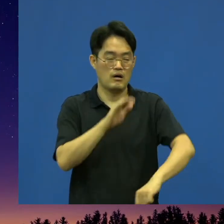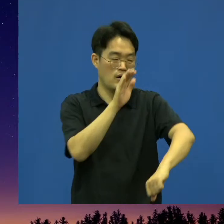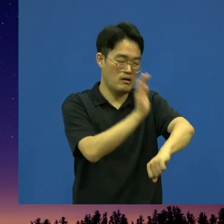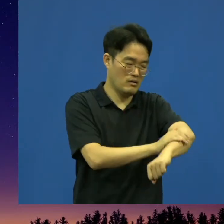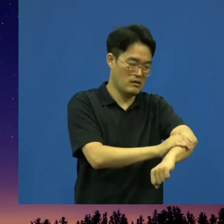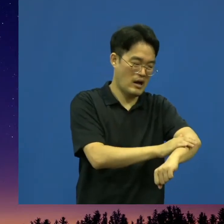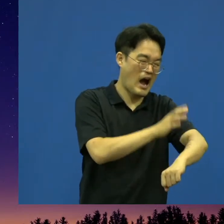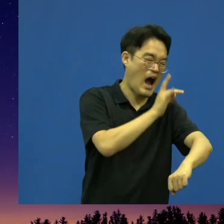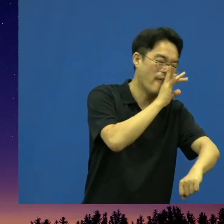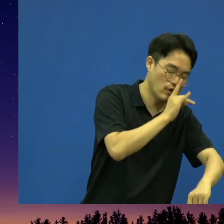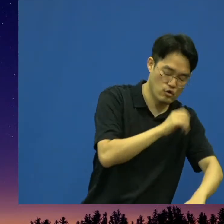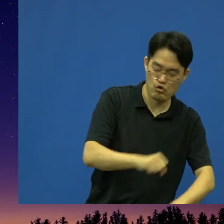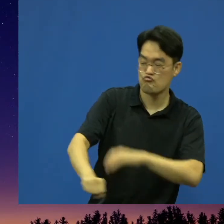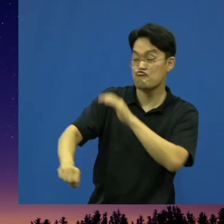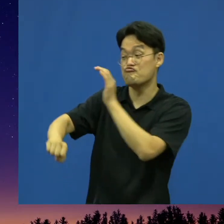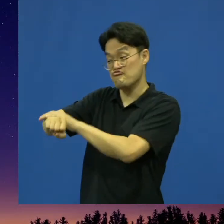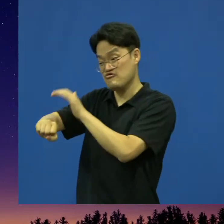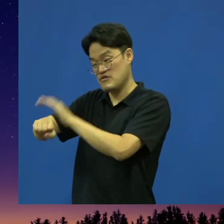것처럼 사람들은 생각해요.